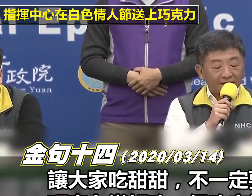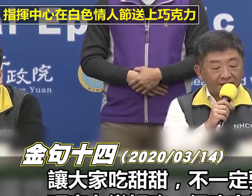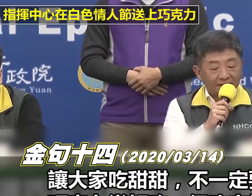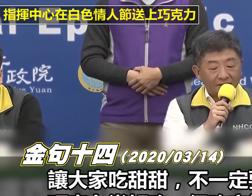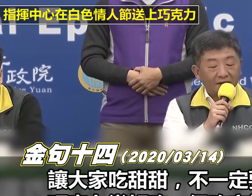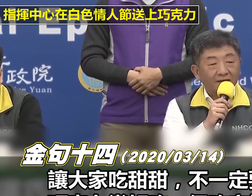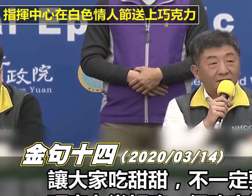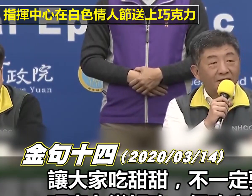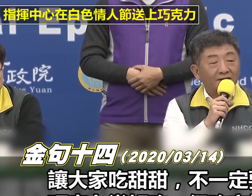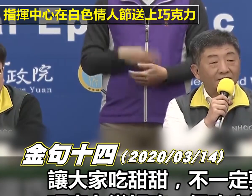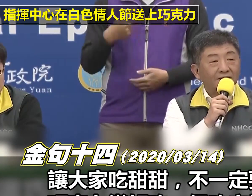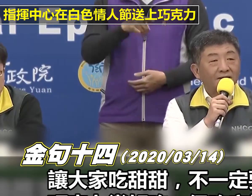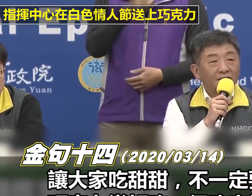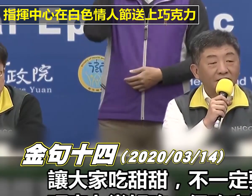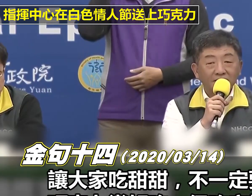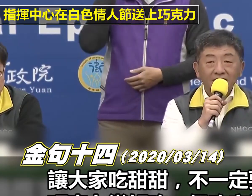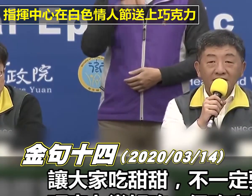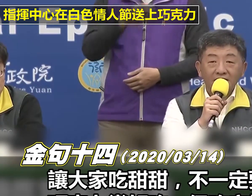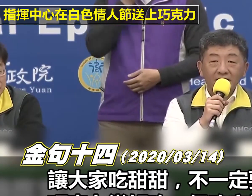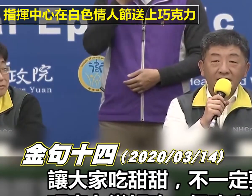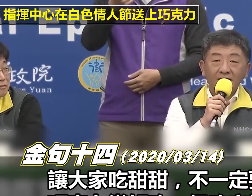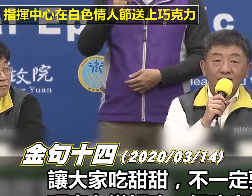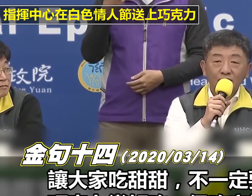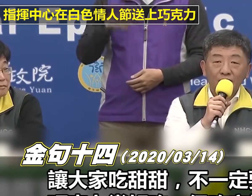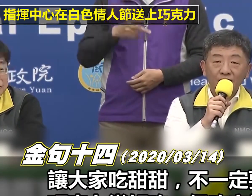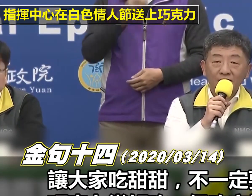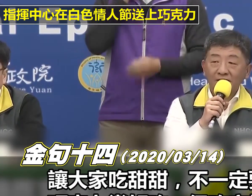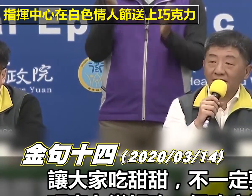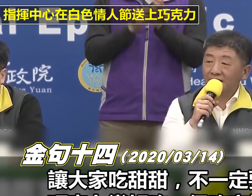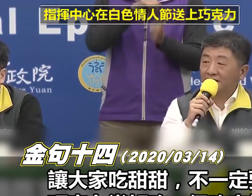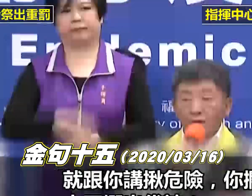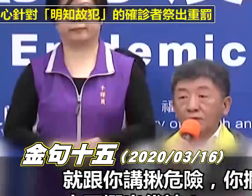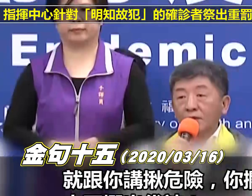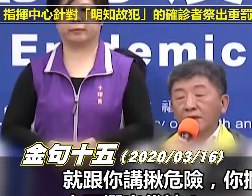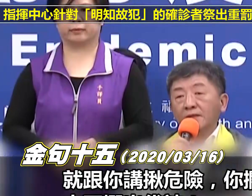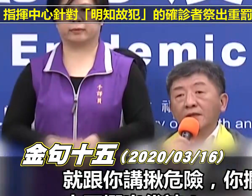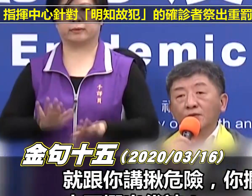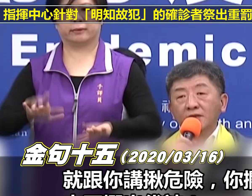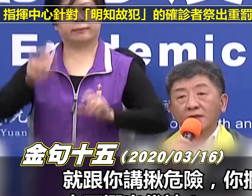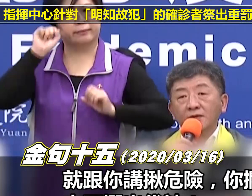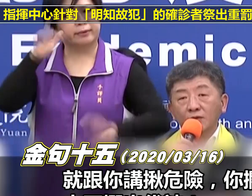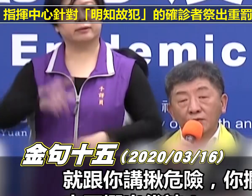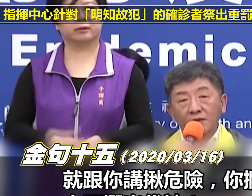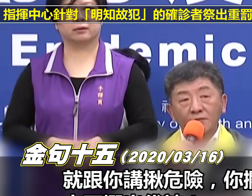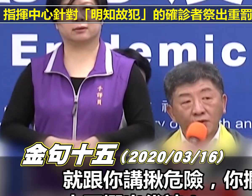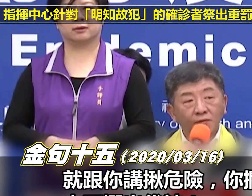那这巧克力其实蛮好吃的，不过吃完请记得要刷牙。 我们就跟你